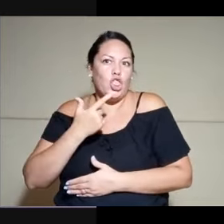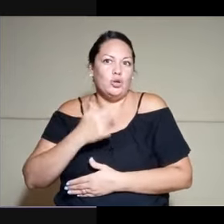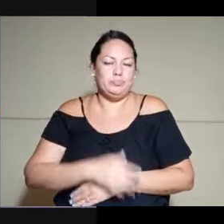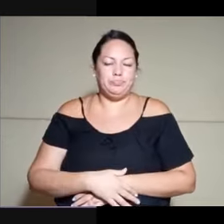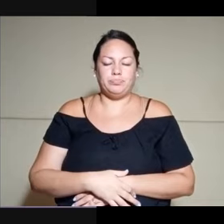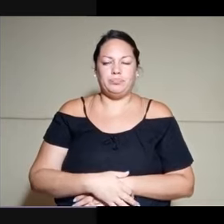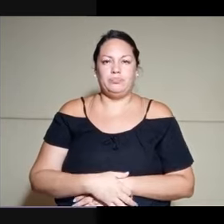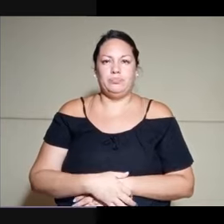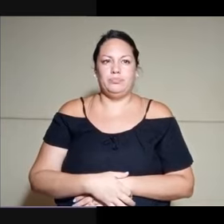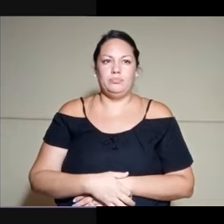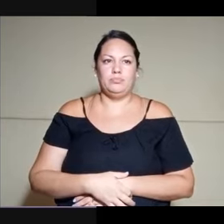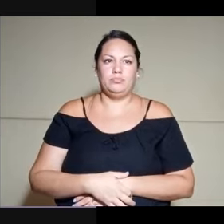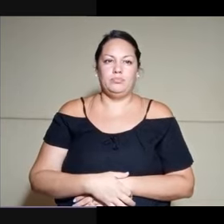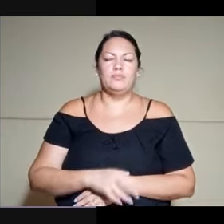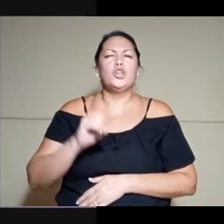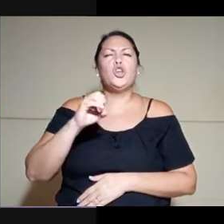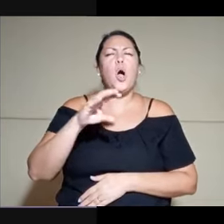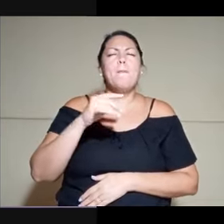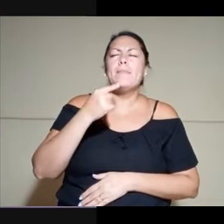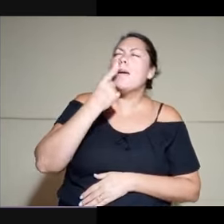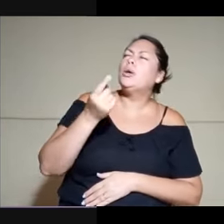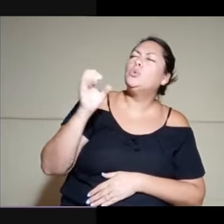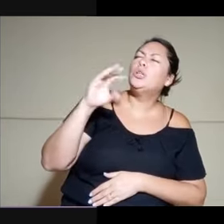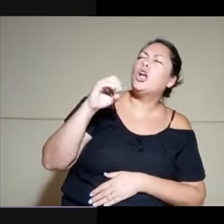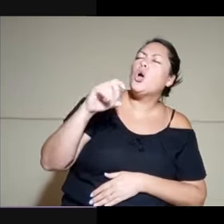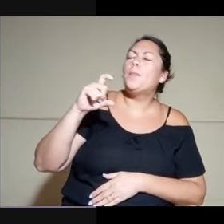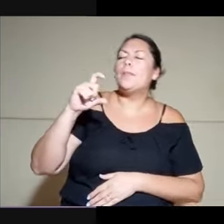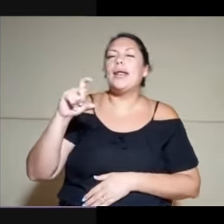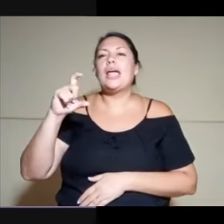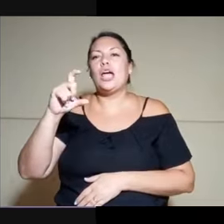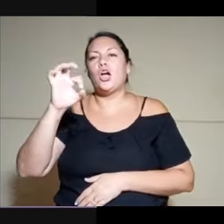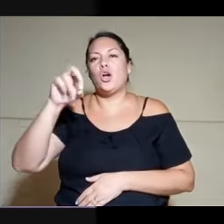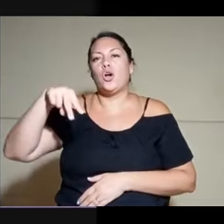importante, porque una lesión del nervio auditivo produce la sordera.